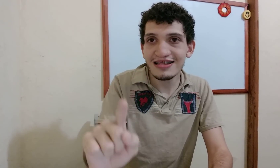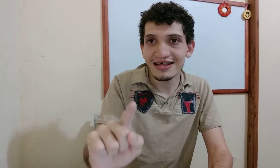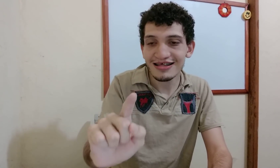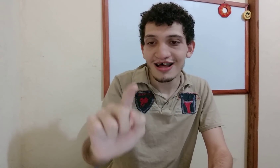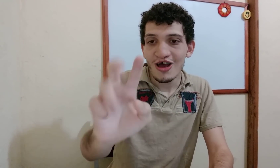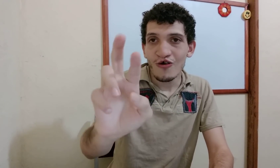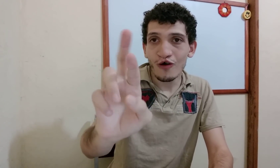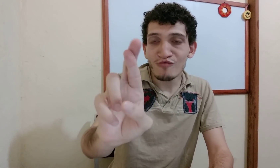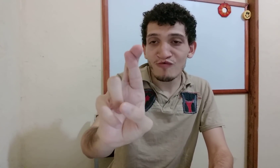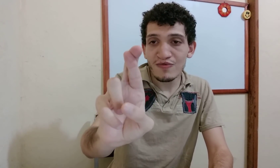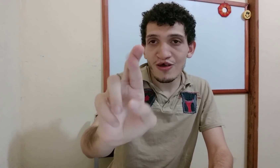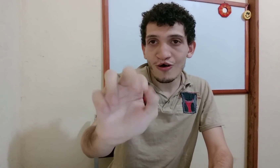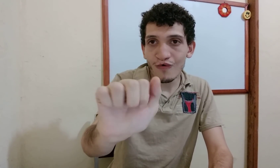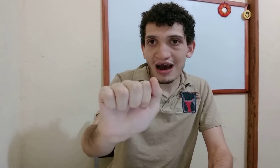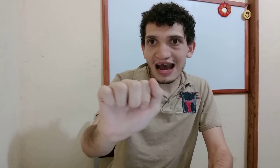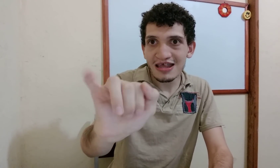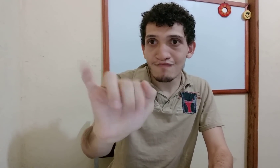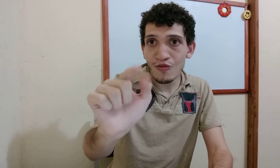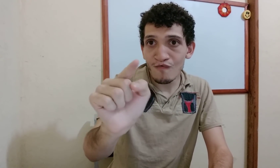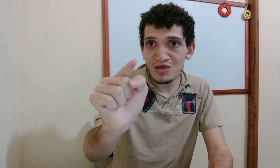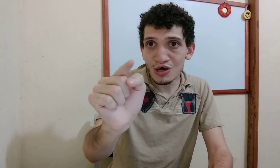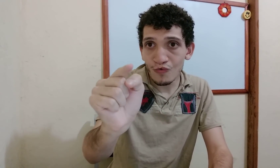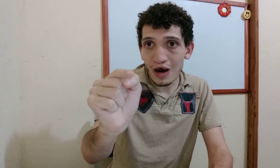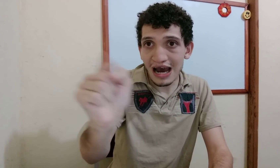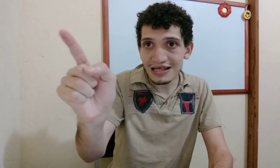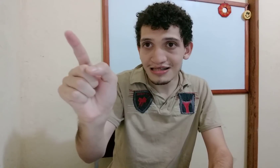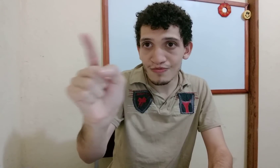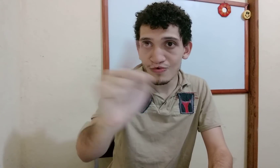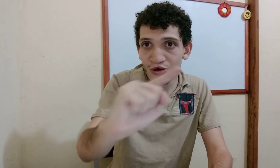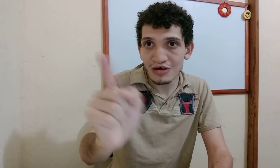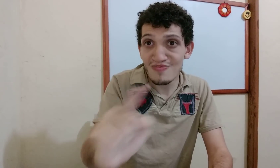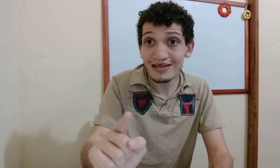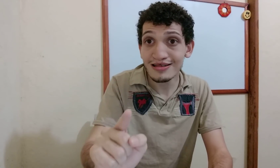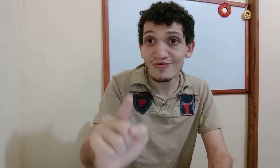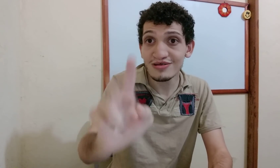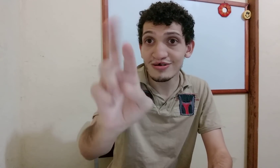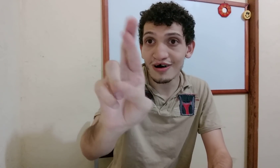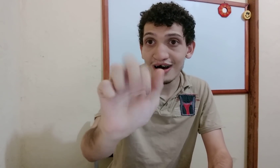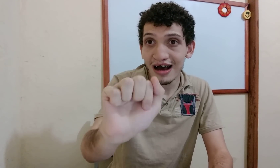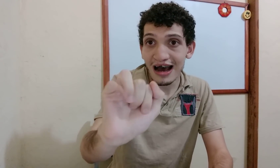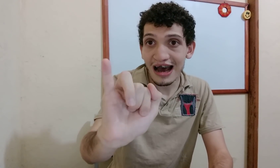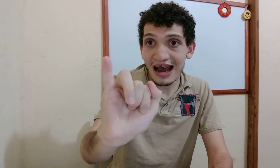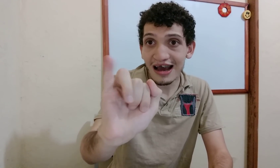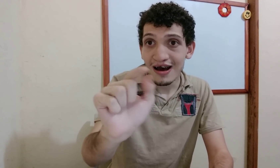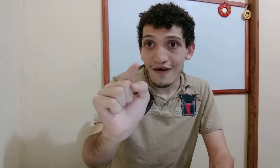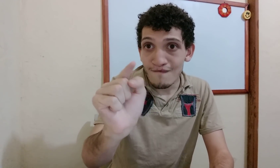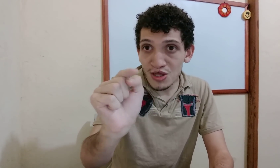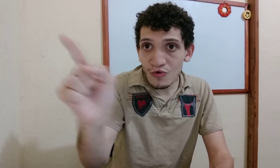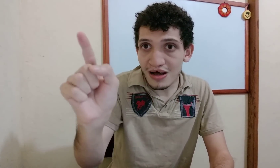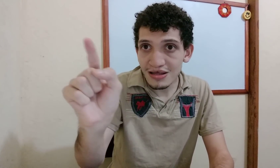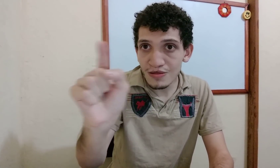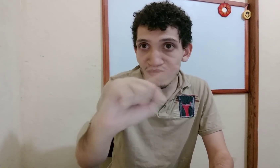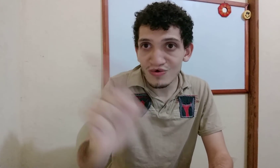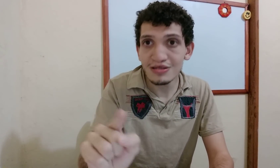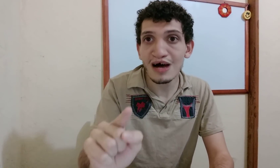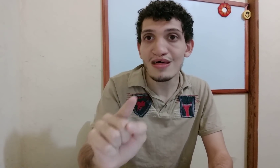Raiz. Eu aproveitei, ó. Aí, quando eu fiz o acento, eu já deixei no Rio, ó. Fiz o acento no I, já